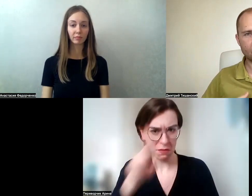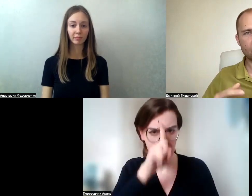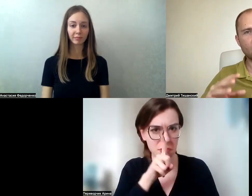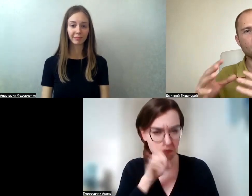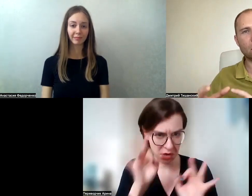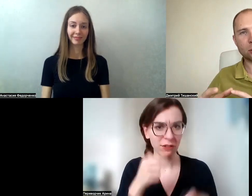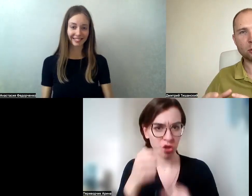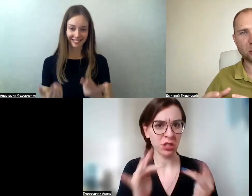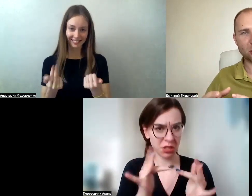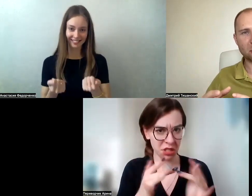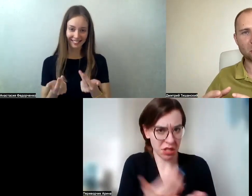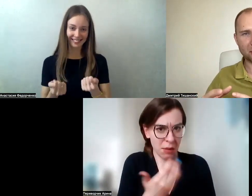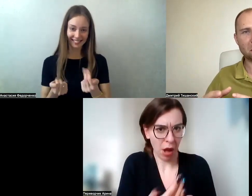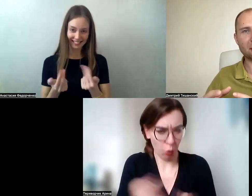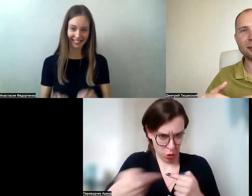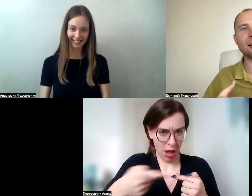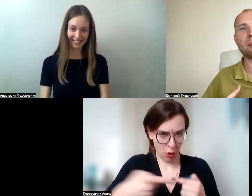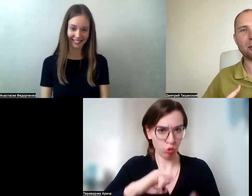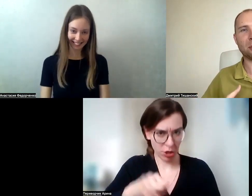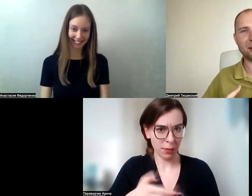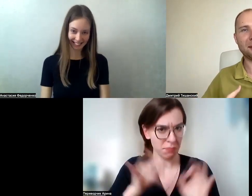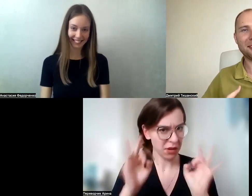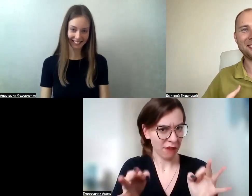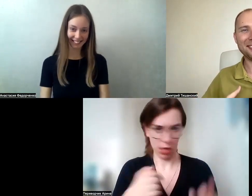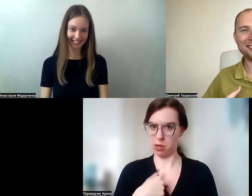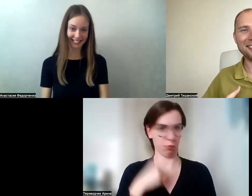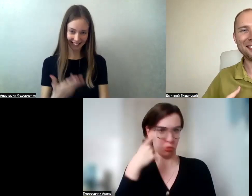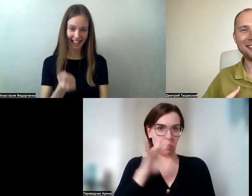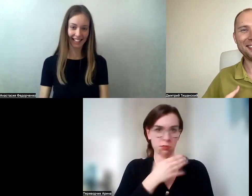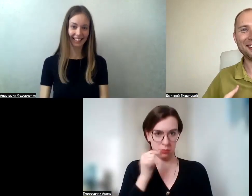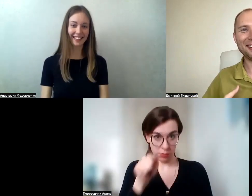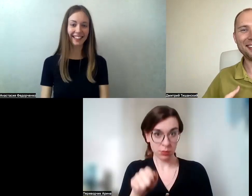через интернет, вот так удаленно в Superjump? То есть это правда, это не я придумал, да?